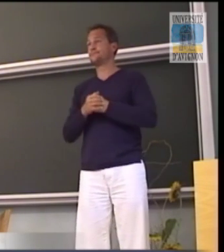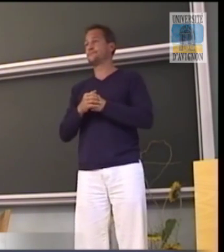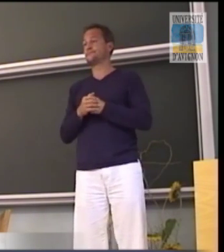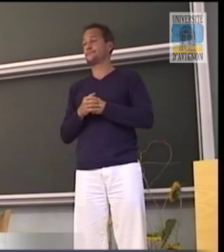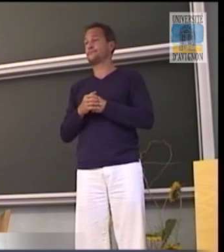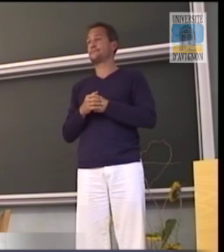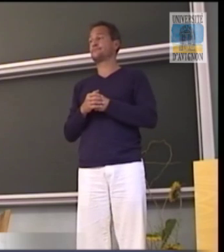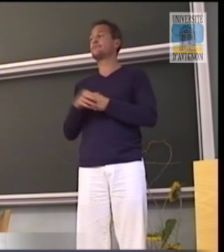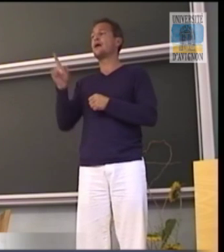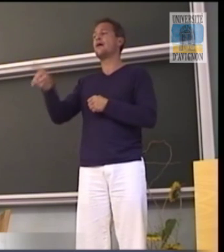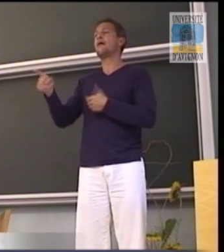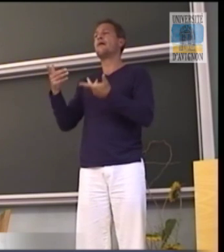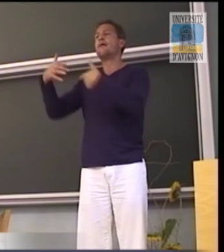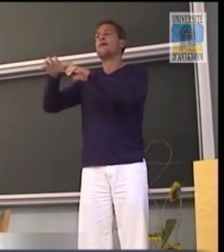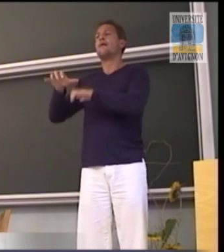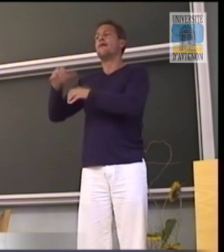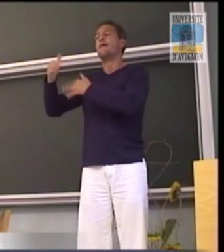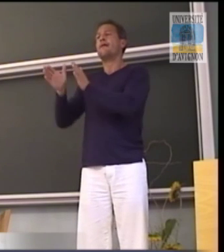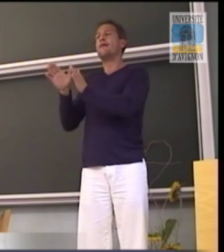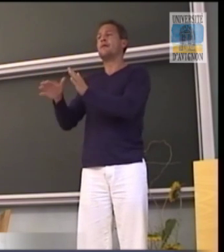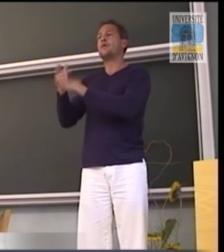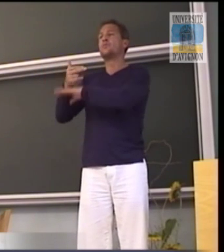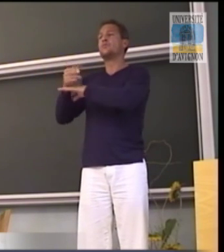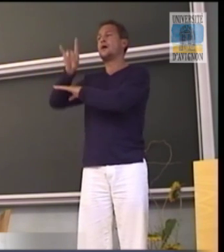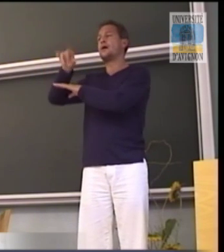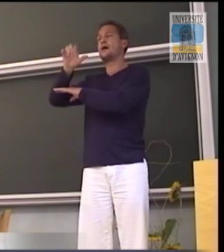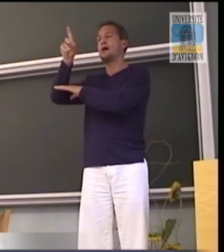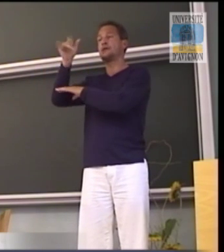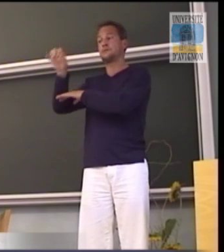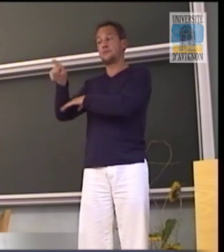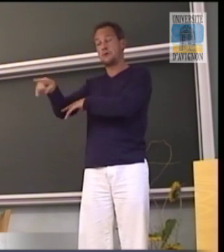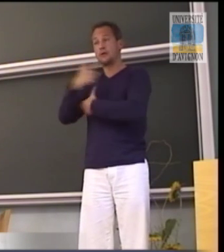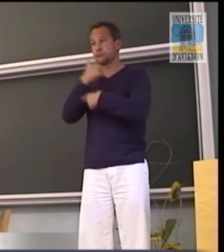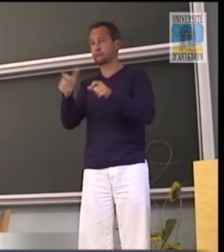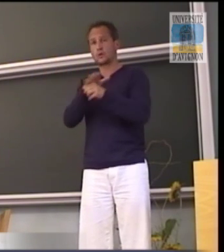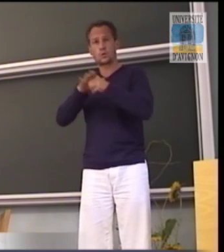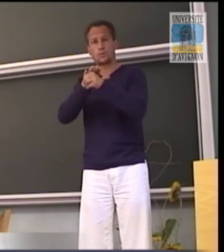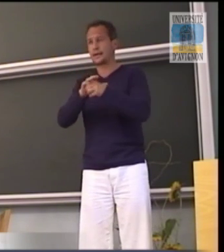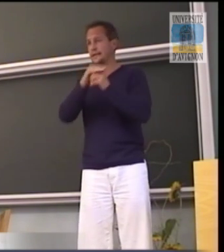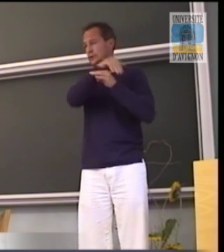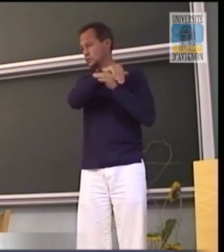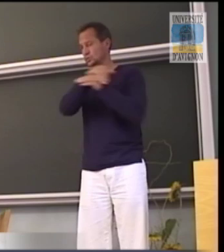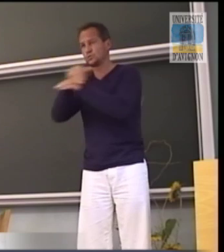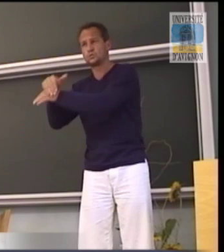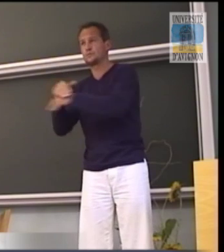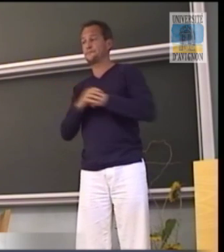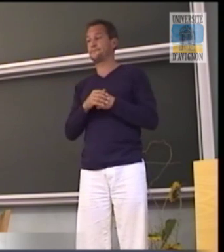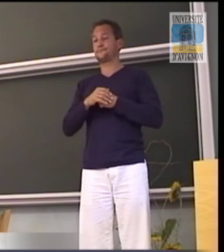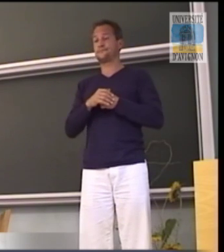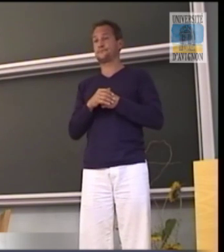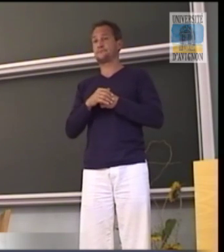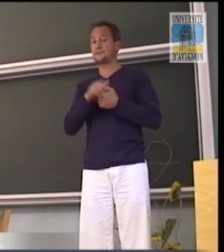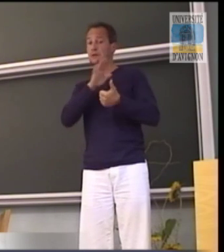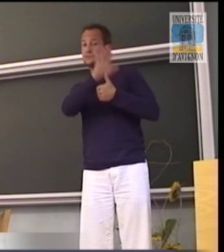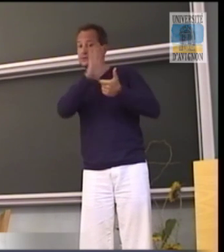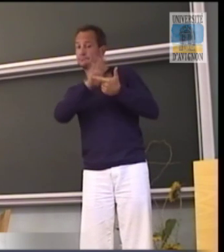puisque ce spectacle était accessible à tous les publics, tous les soirs, et mettait en valeur aussi des expressions